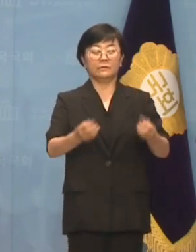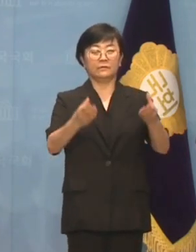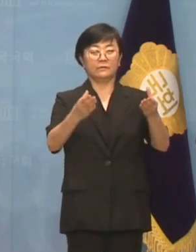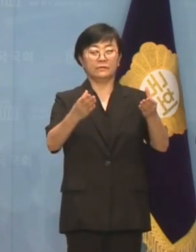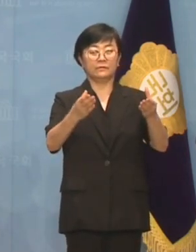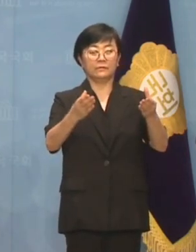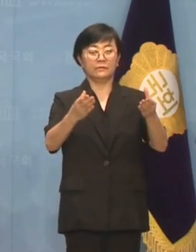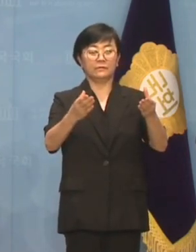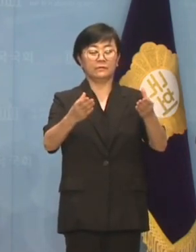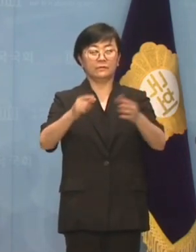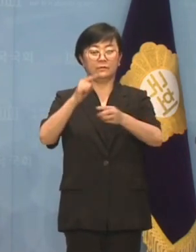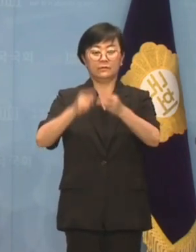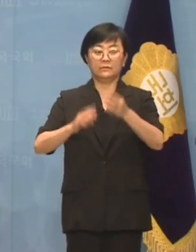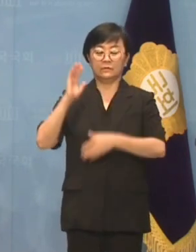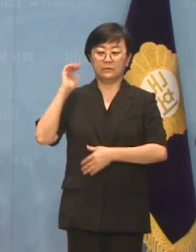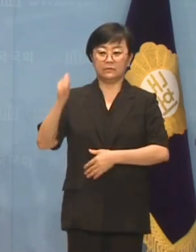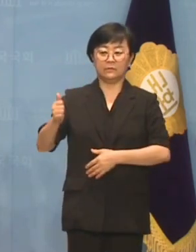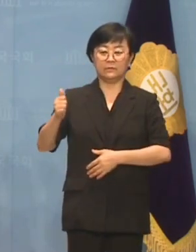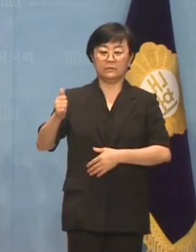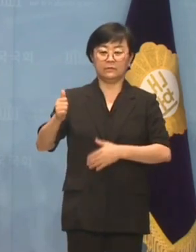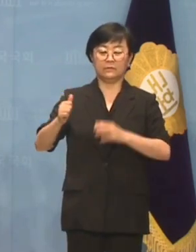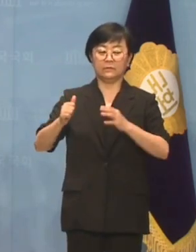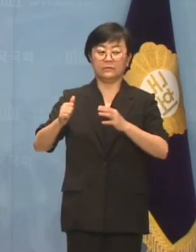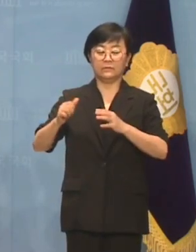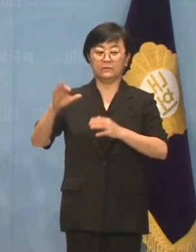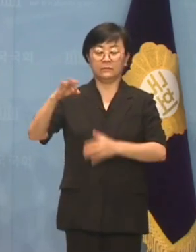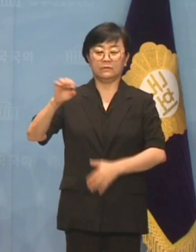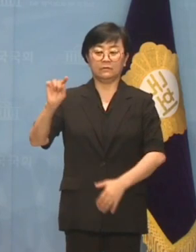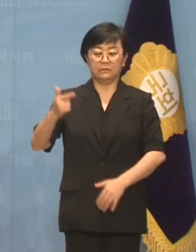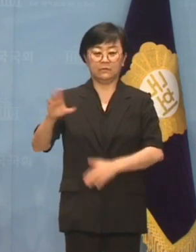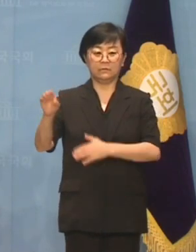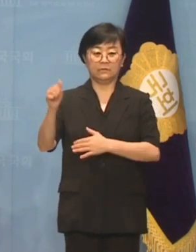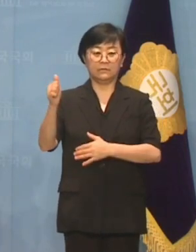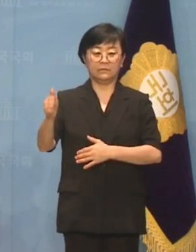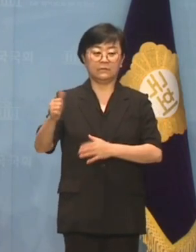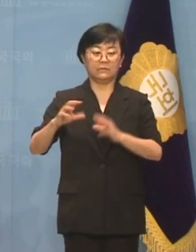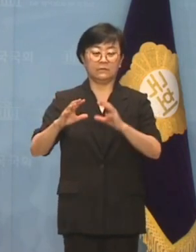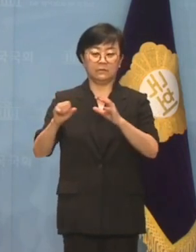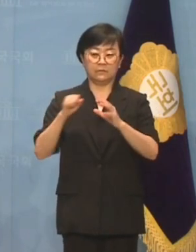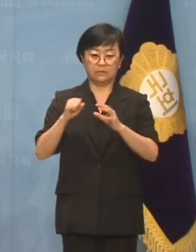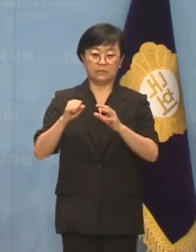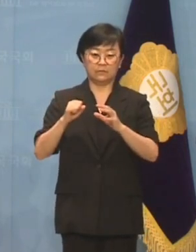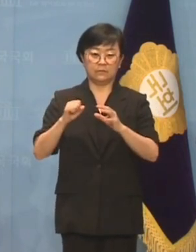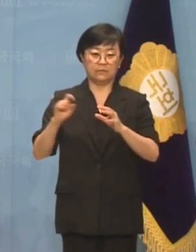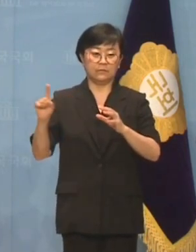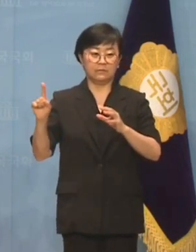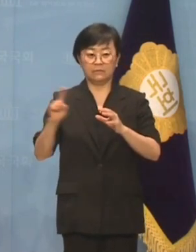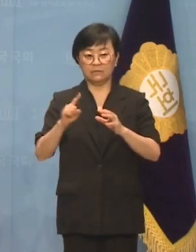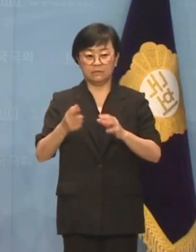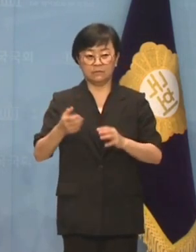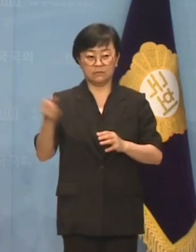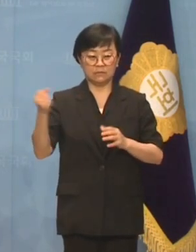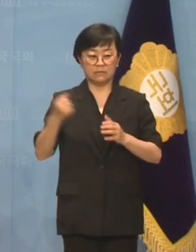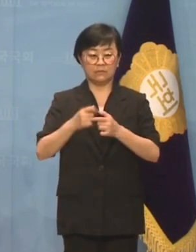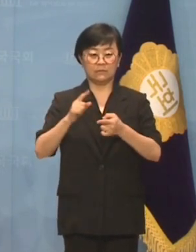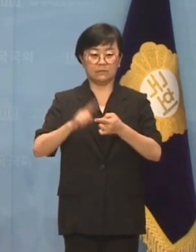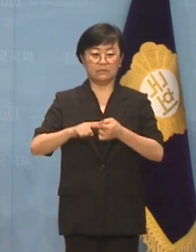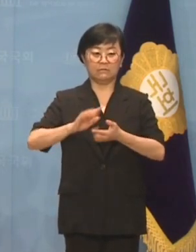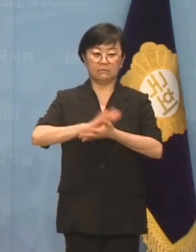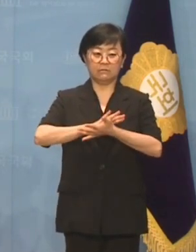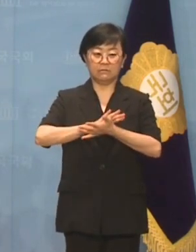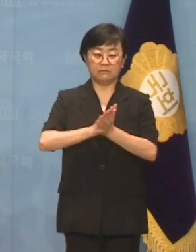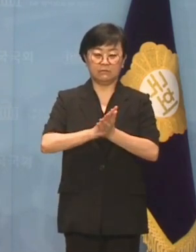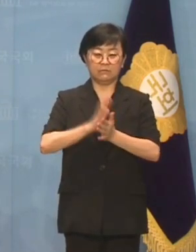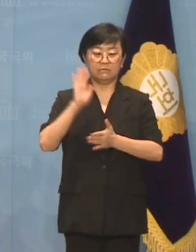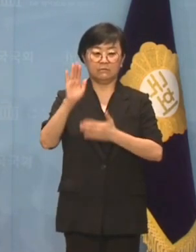축제는 윤석열 대통령과 원희룡 장관, 국민의힘이 아무렇게나 얻은 구둣발에